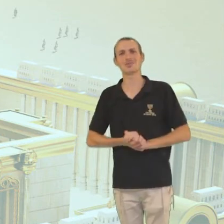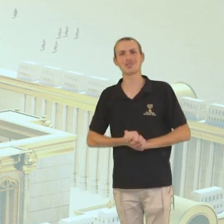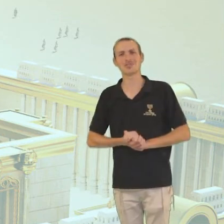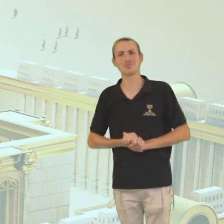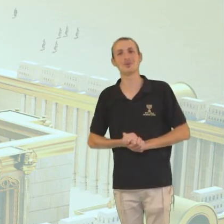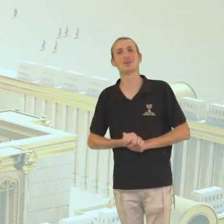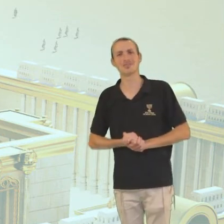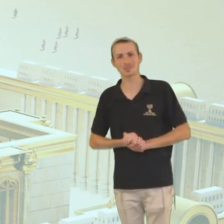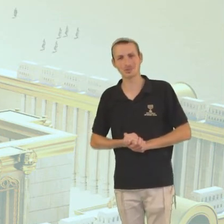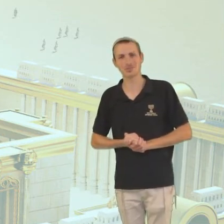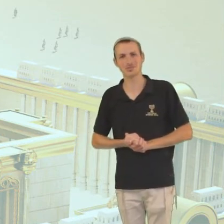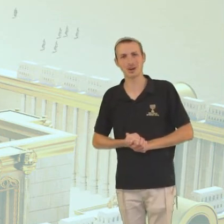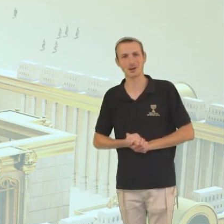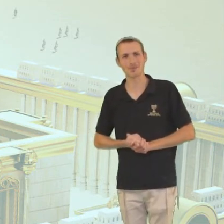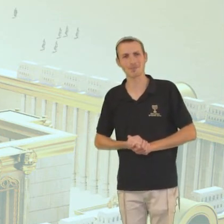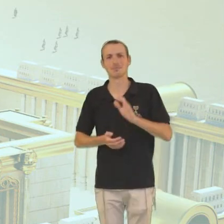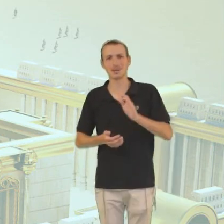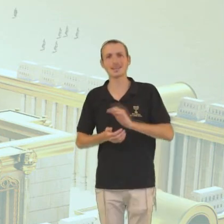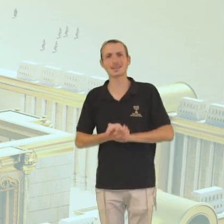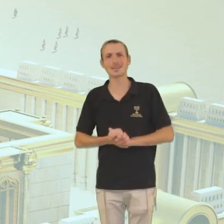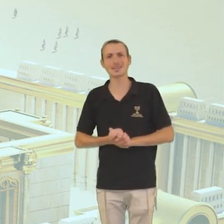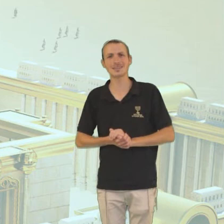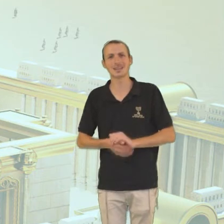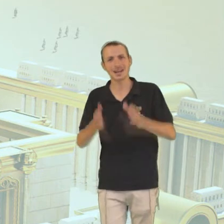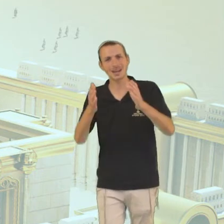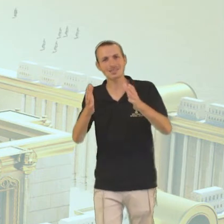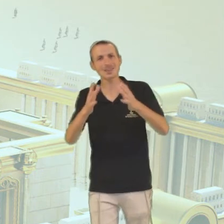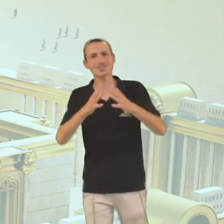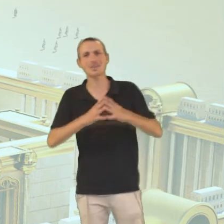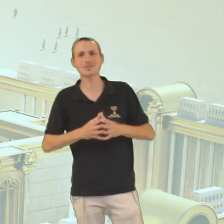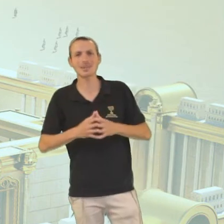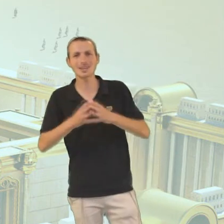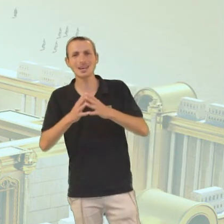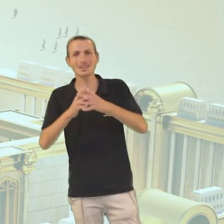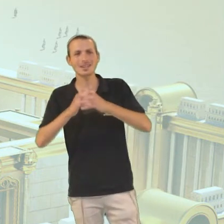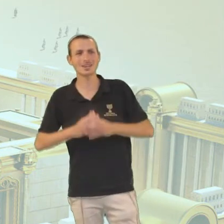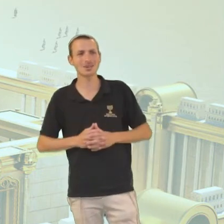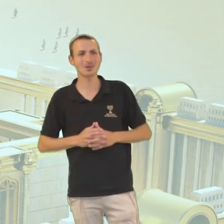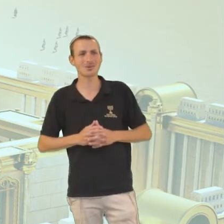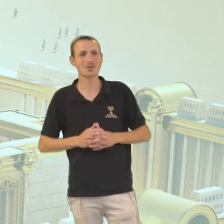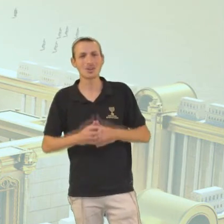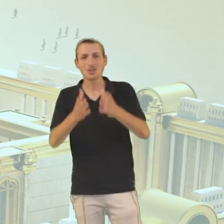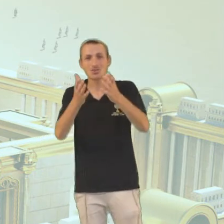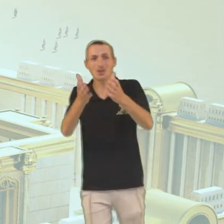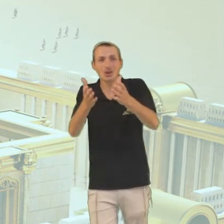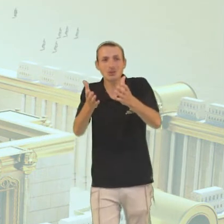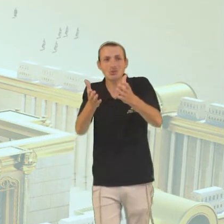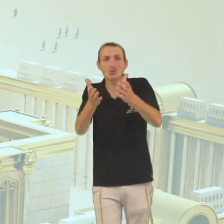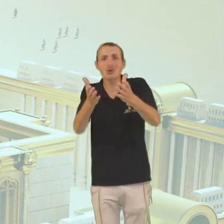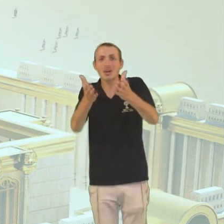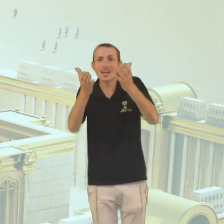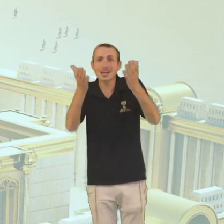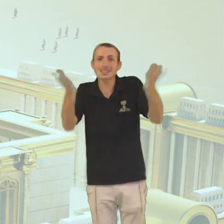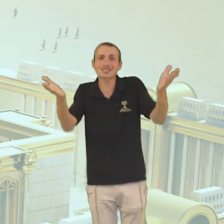אנשים נוספים נזכרו לשבח. בן קטין עשה 12 דד לכיור, שלא היו לו אלא